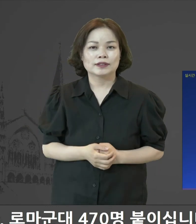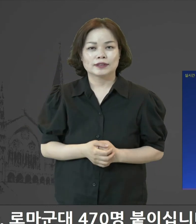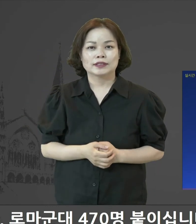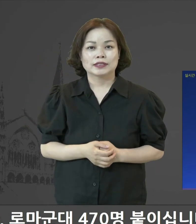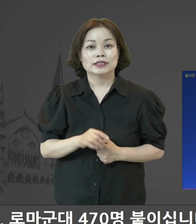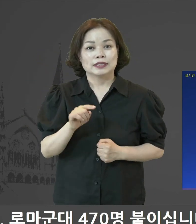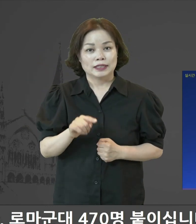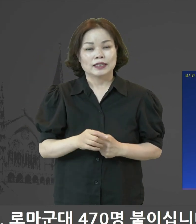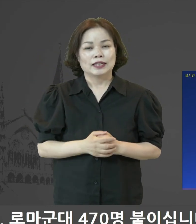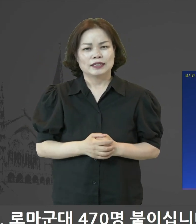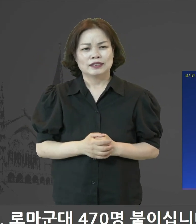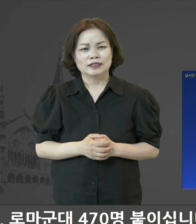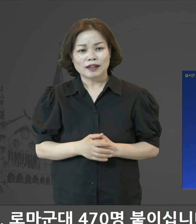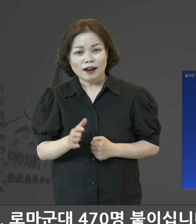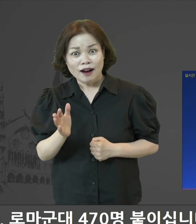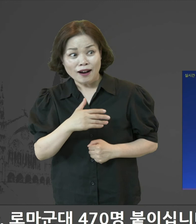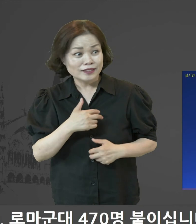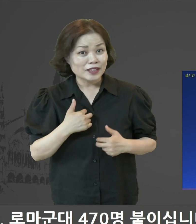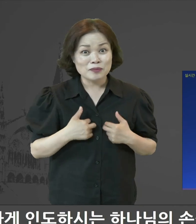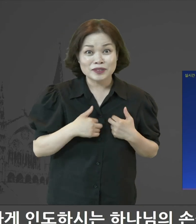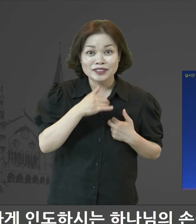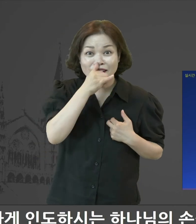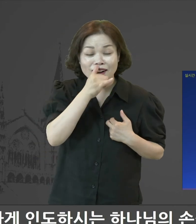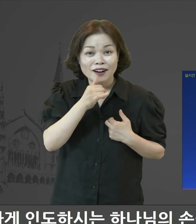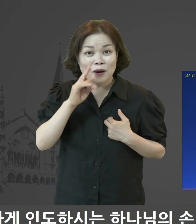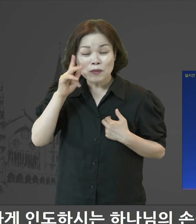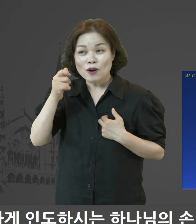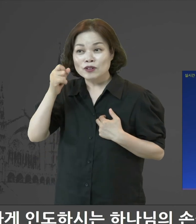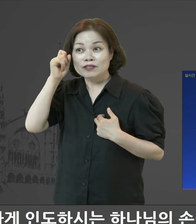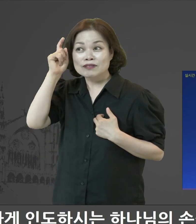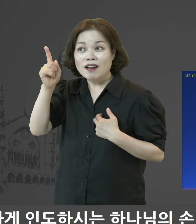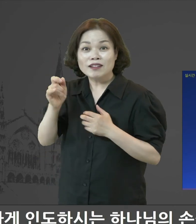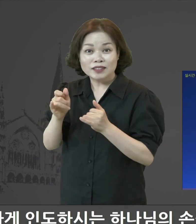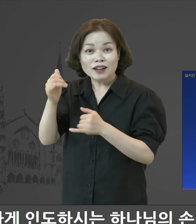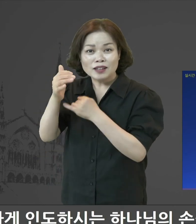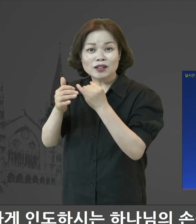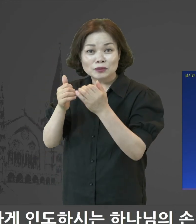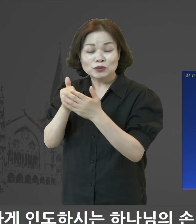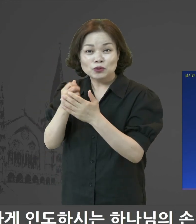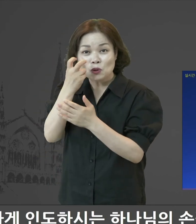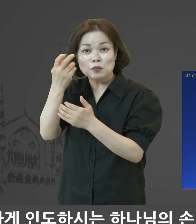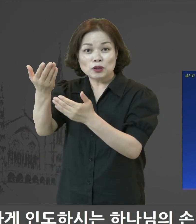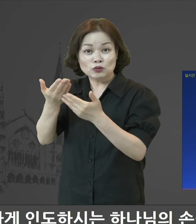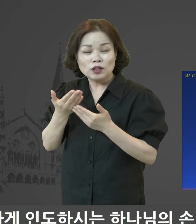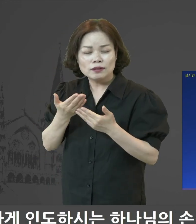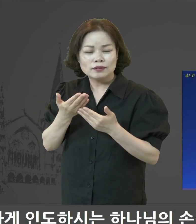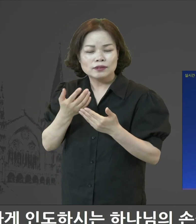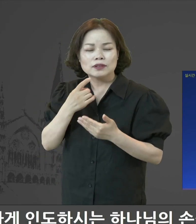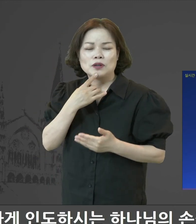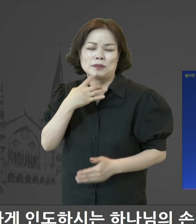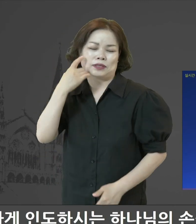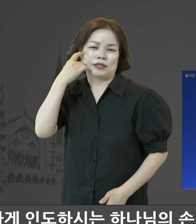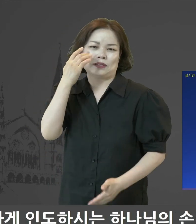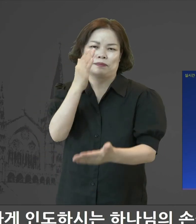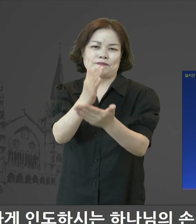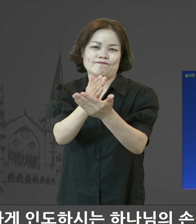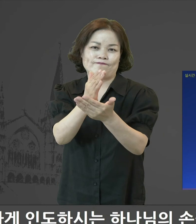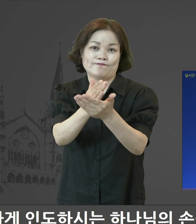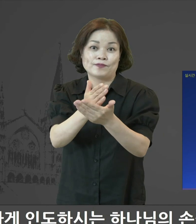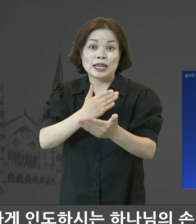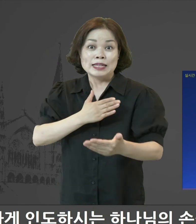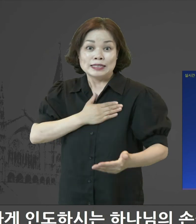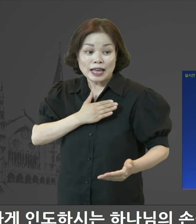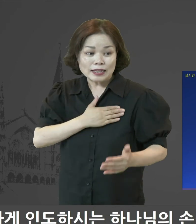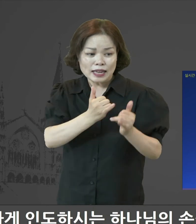이거를요, 재밌다, 바울은 훌륭한 사람이니까 하나님이 저렇게 돌봐주셨겠지, 이렇게만 생각할 게 아니라